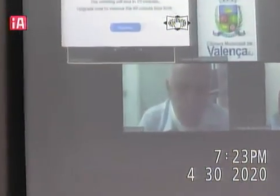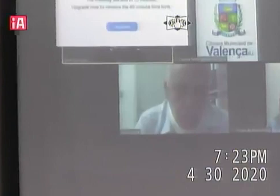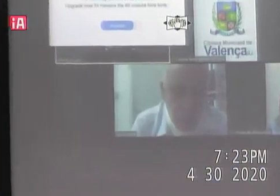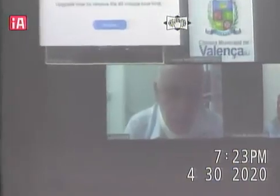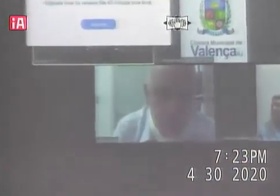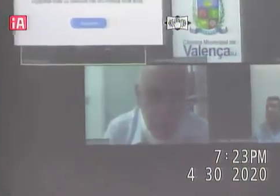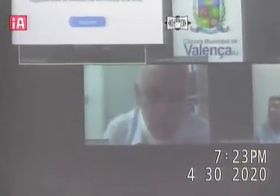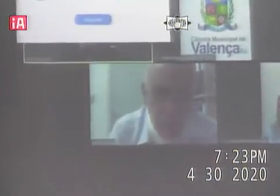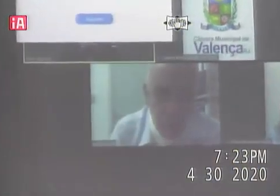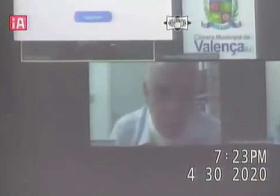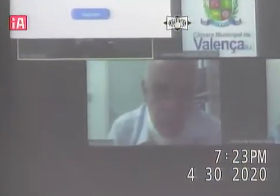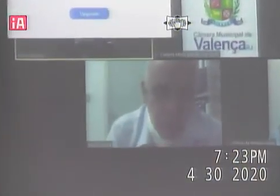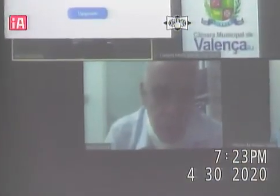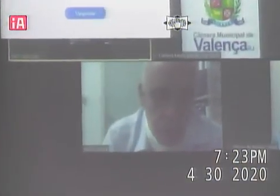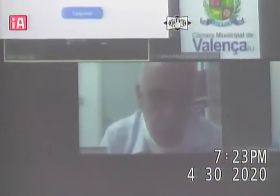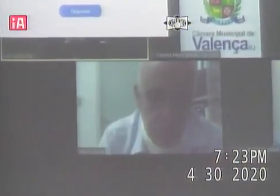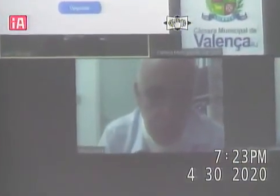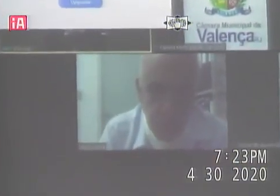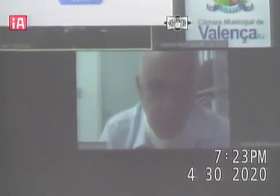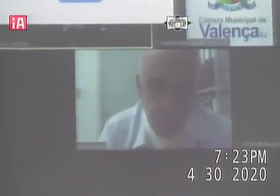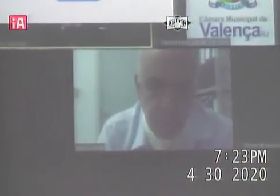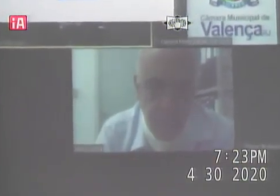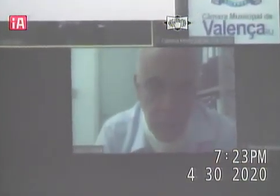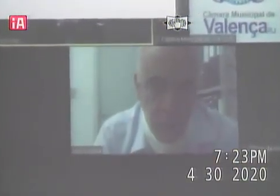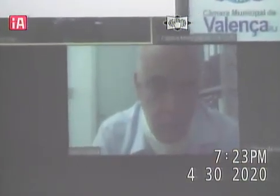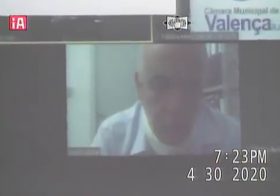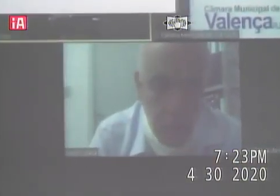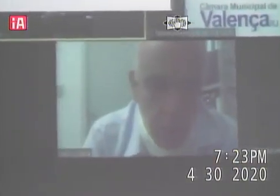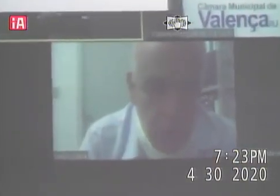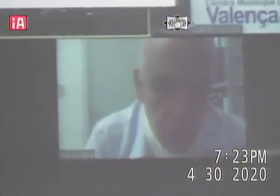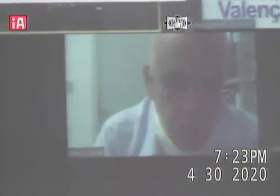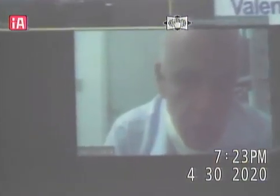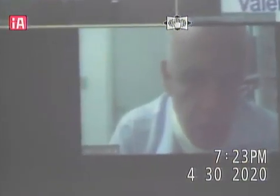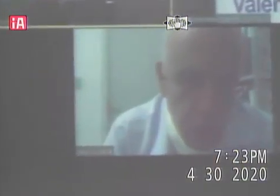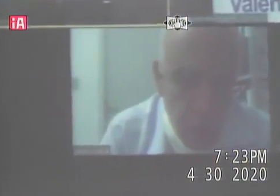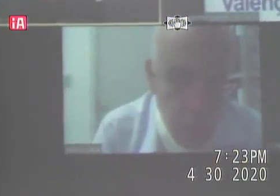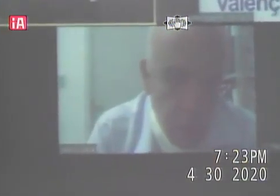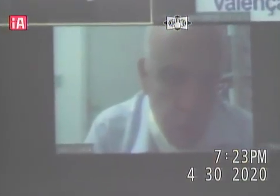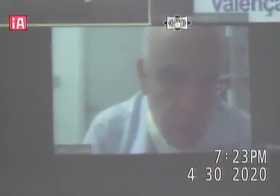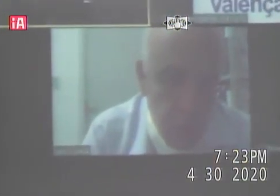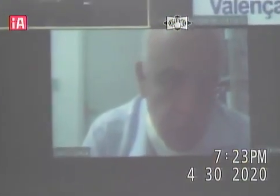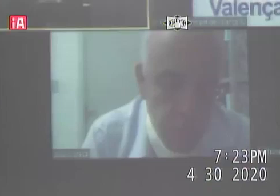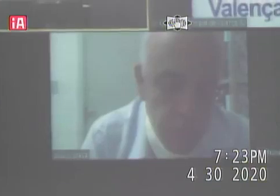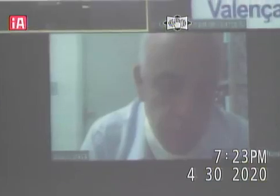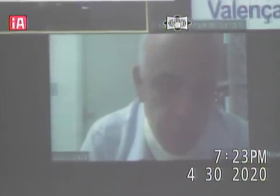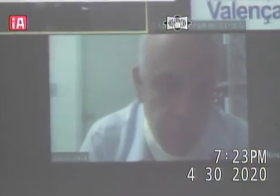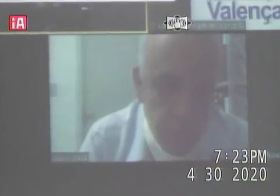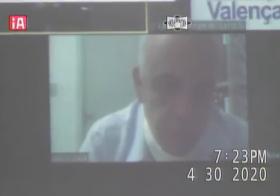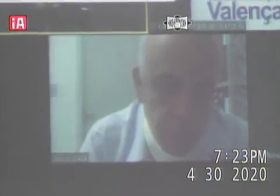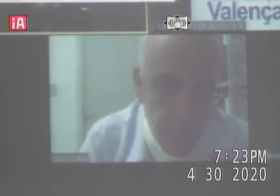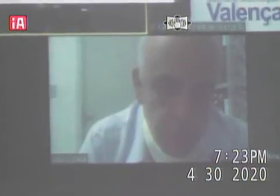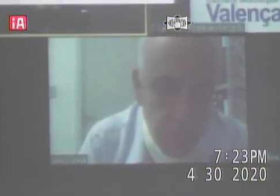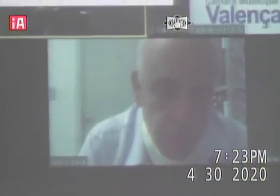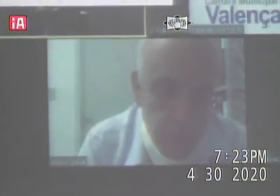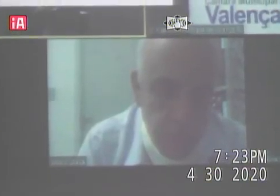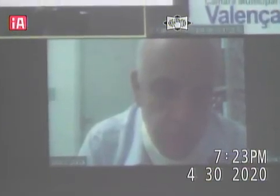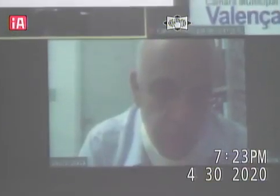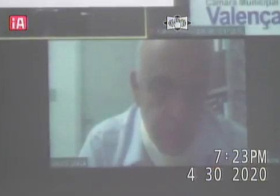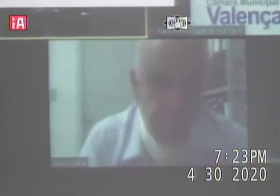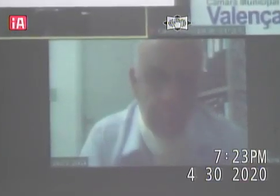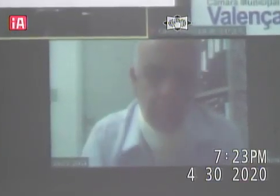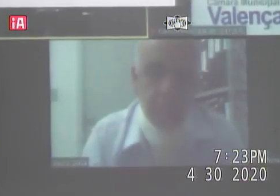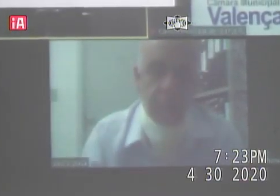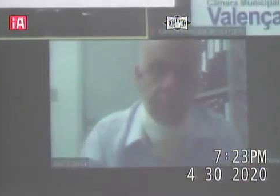Vereador Pedro, seu microfone está desabilitado. Eu peço a Vossa Excelência que veja aí internamente. Vou passar para o vereador